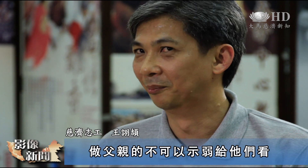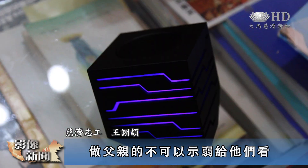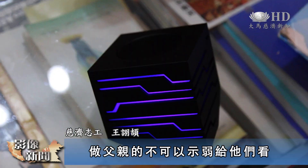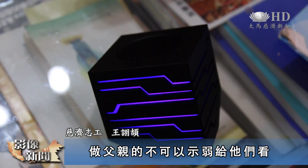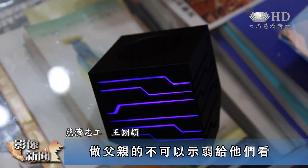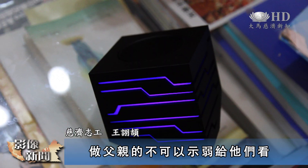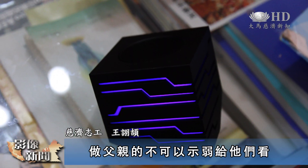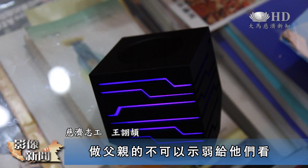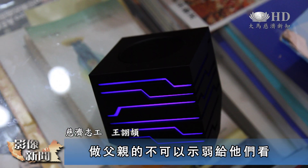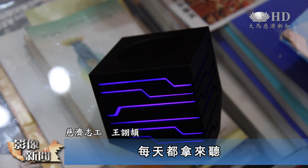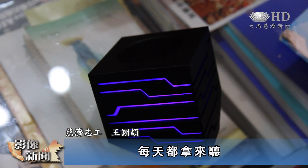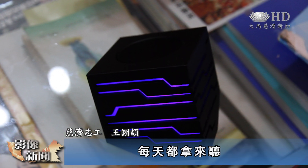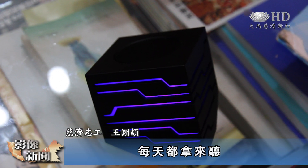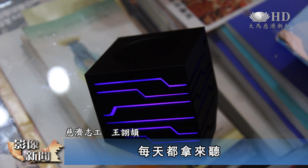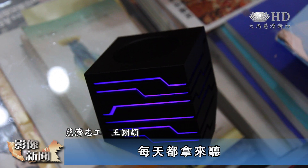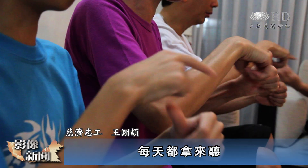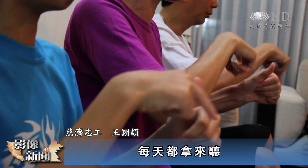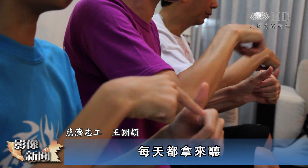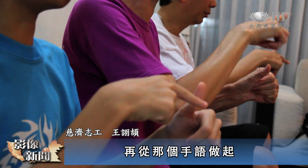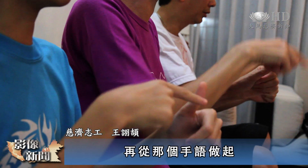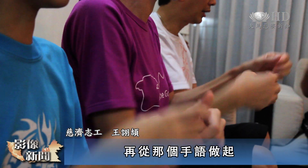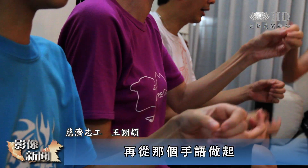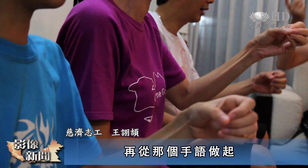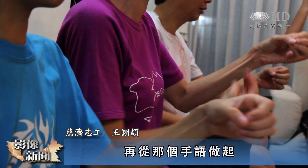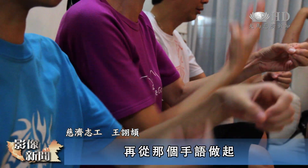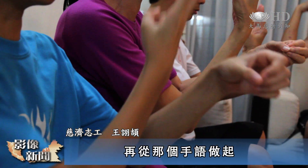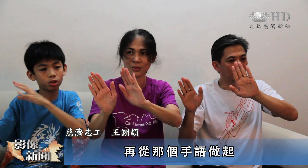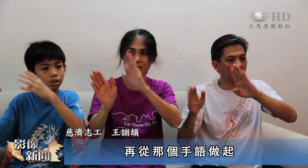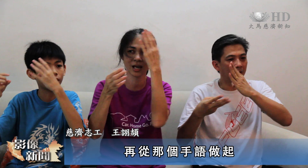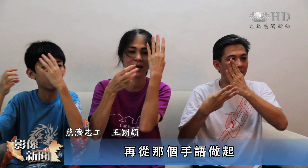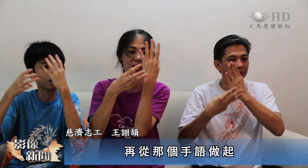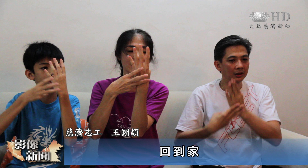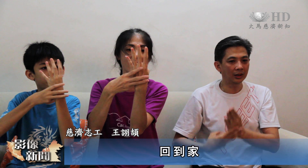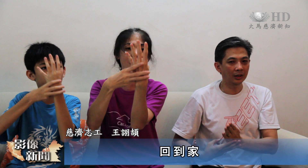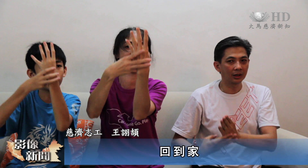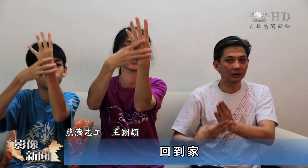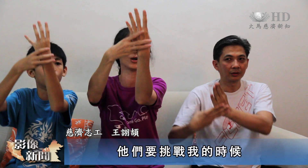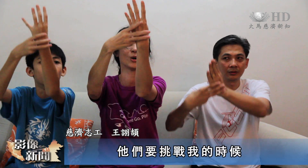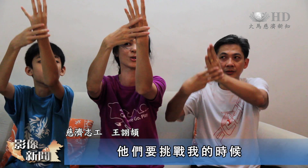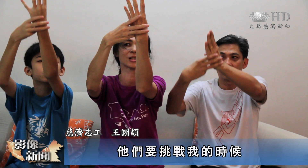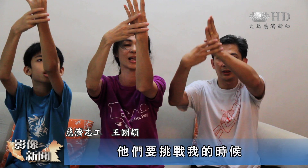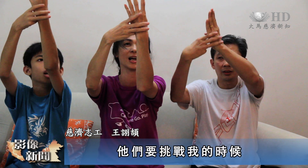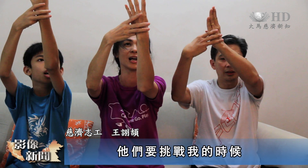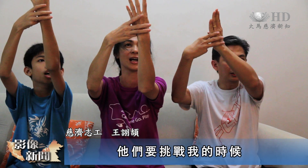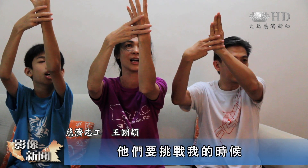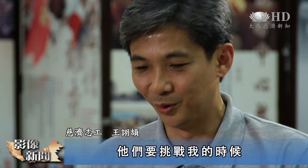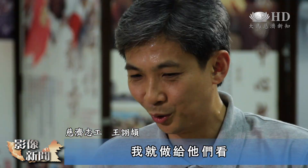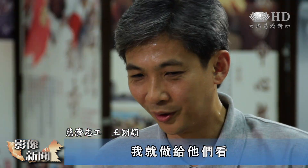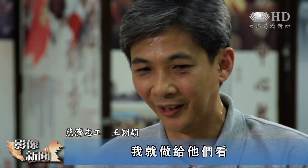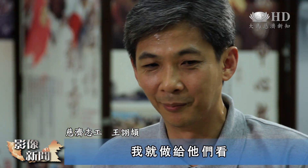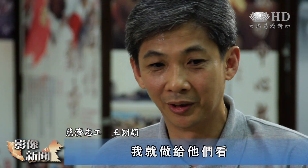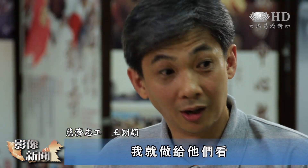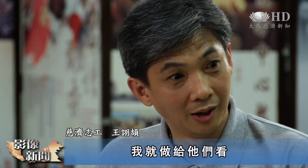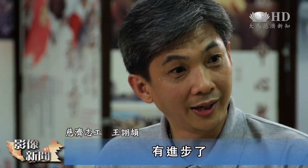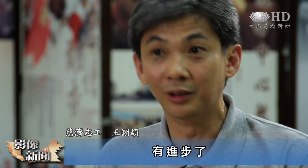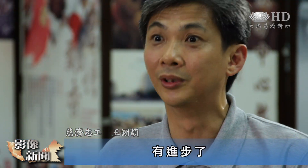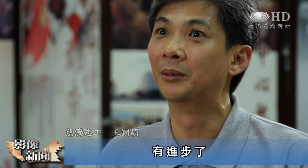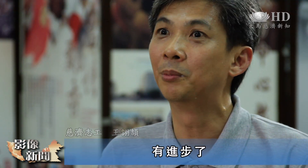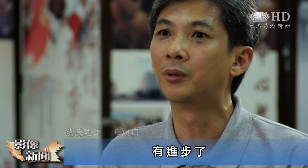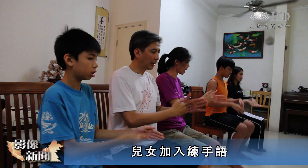吹给他们看，每一天都拿来听，再从那个手语做起。回到家他们要 challenge 我的时候，我就说给他们看，哎，有进步啊。 儿